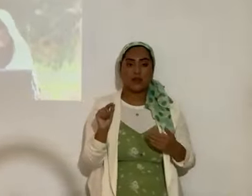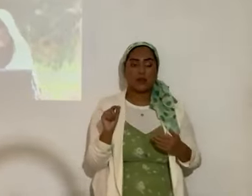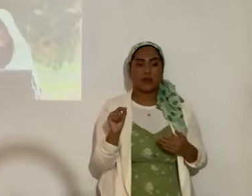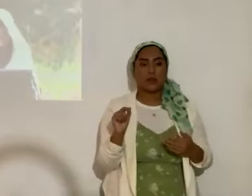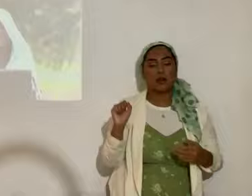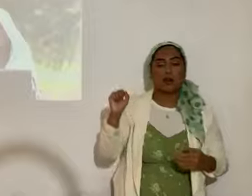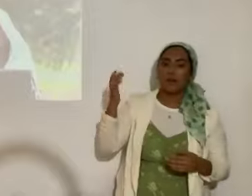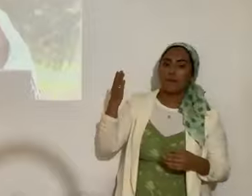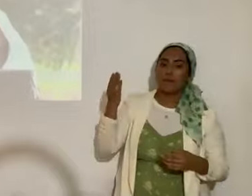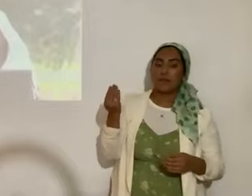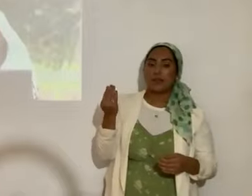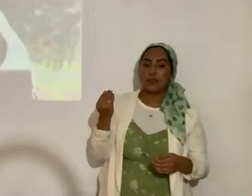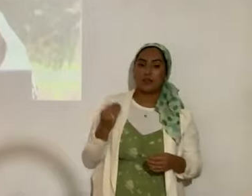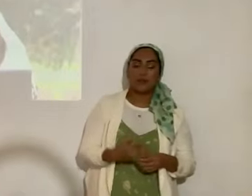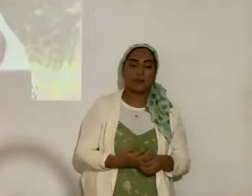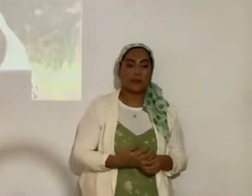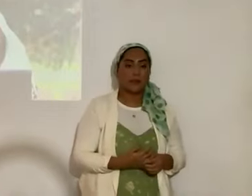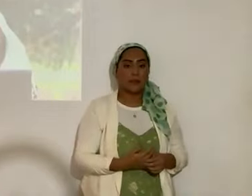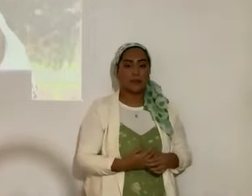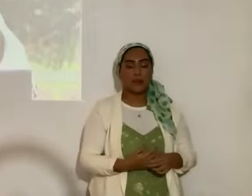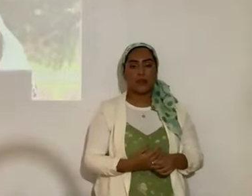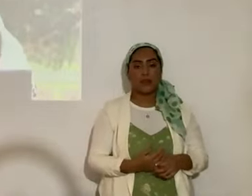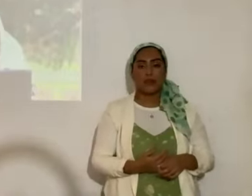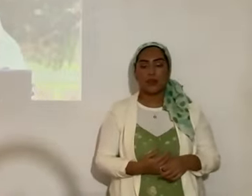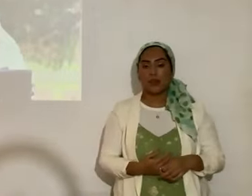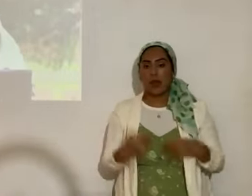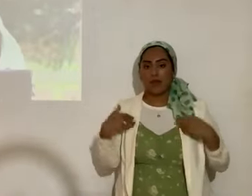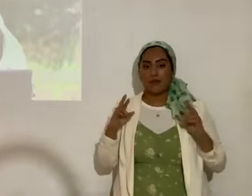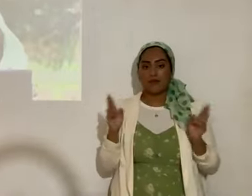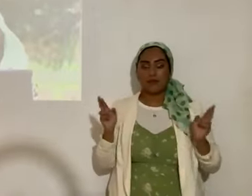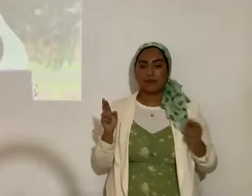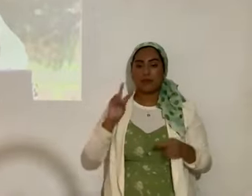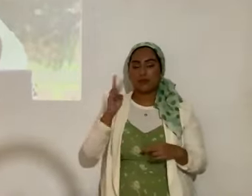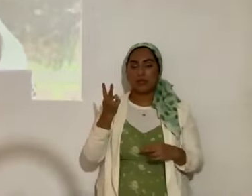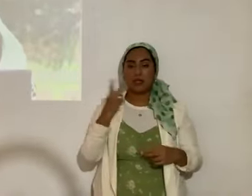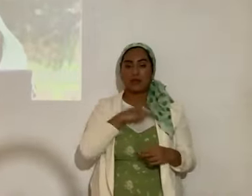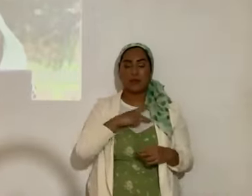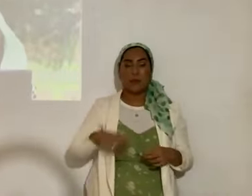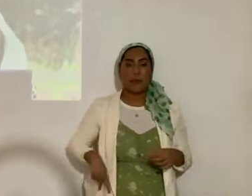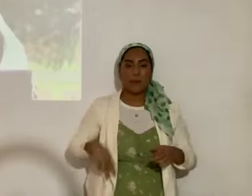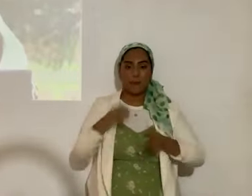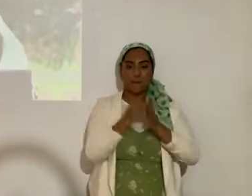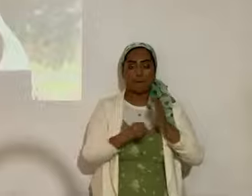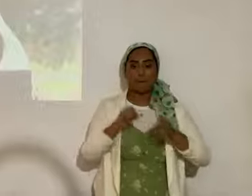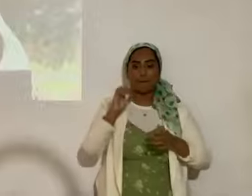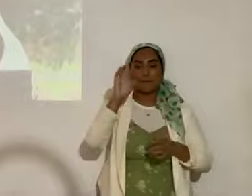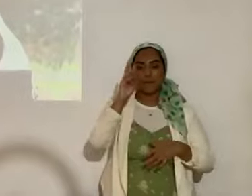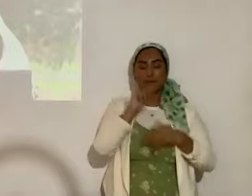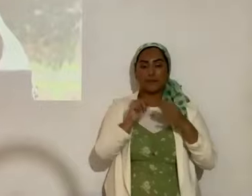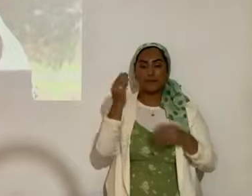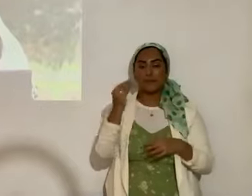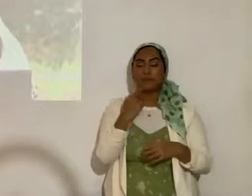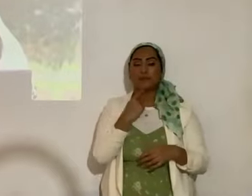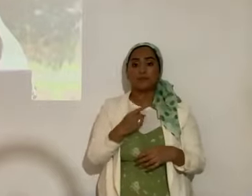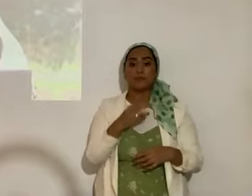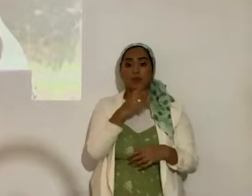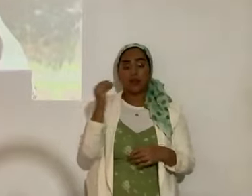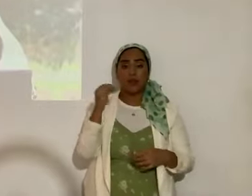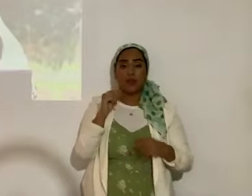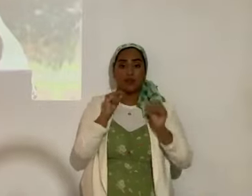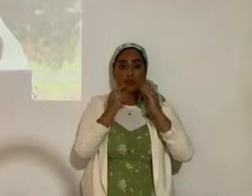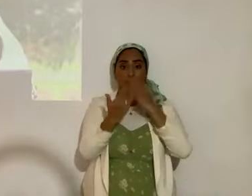verso 15 Aleluya ya lo tienen Segunda de Reyes capítulo seis verso 15 dice y